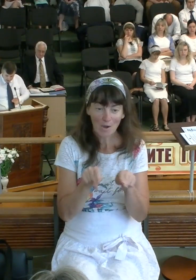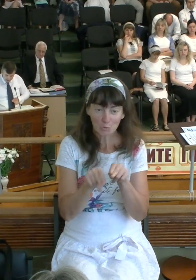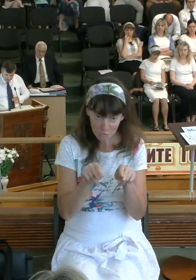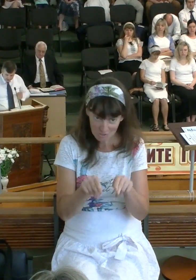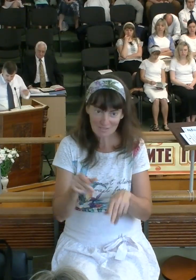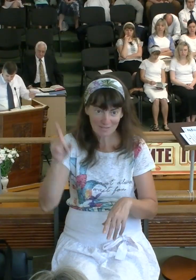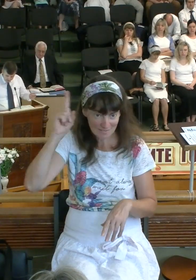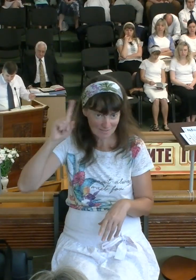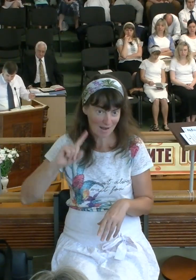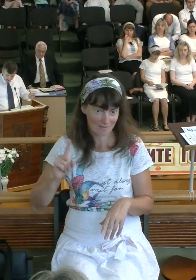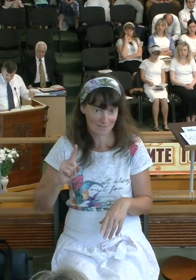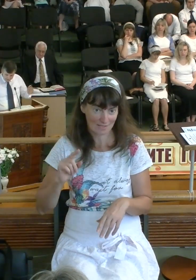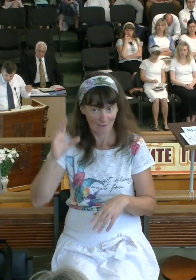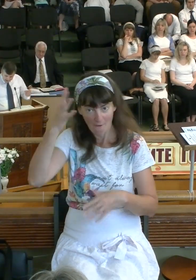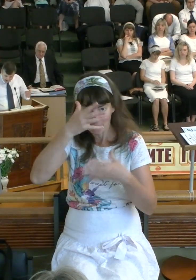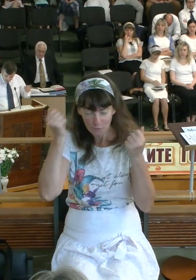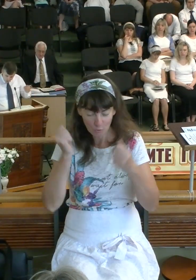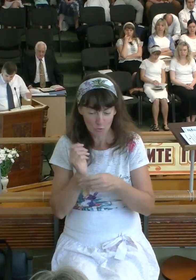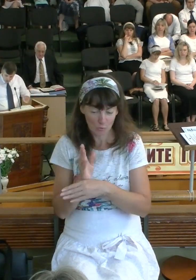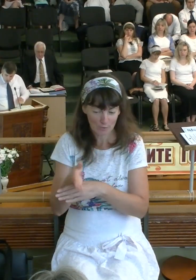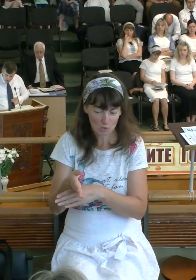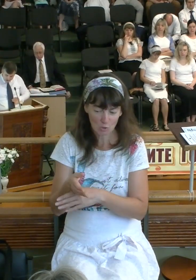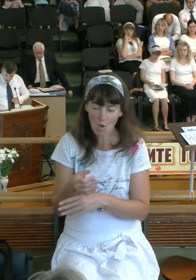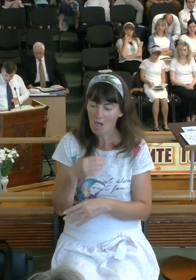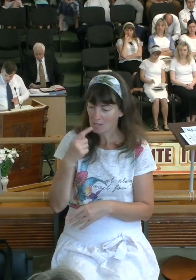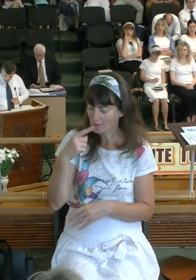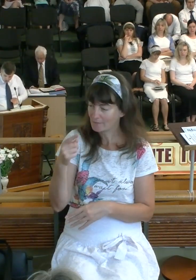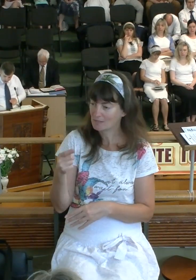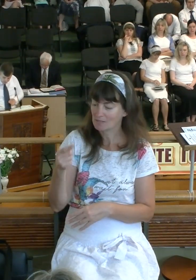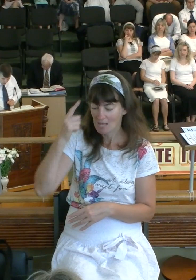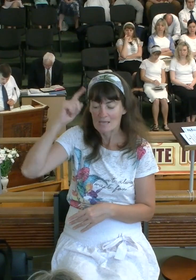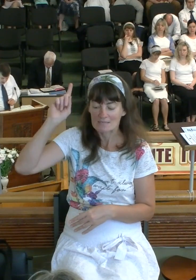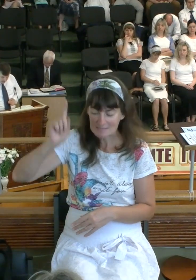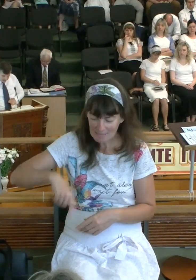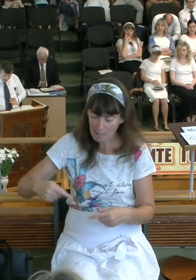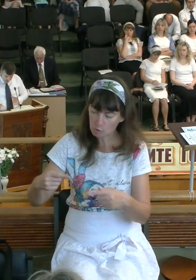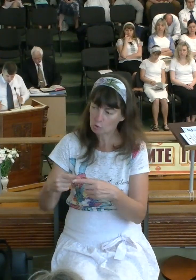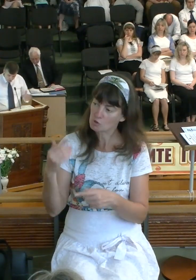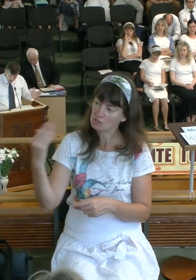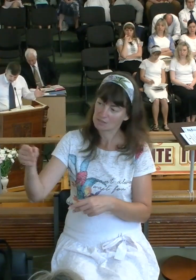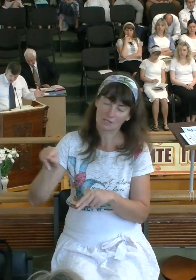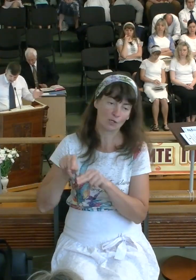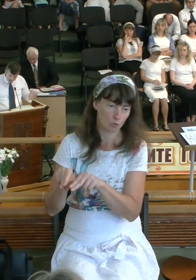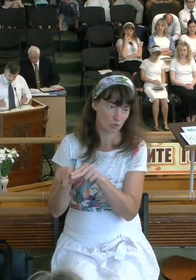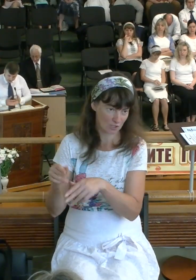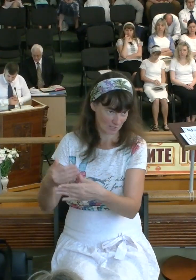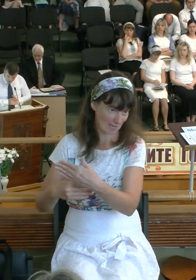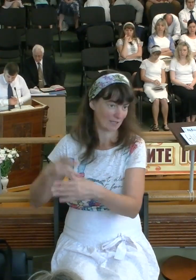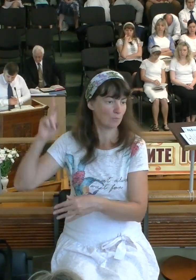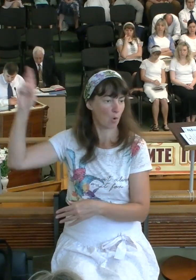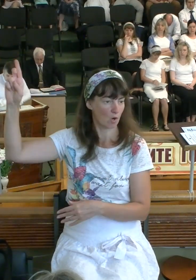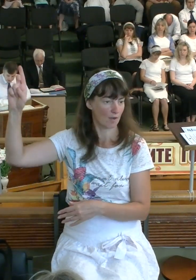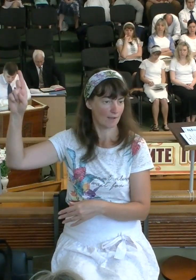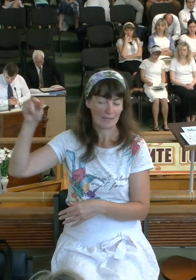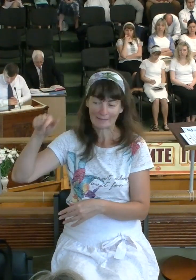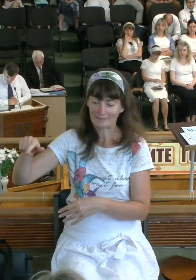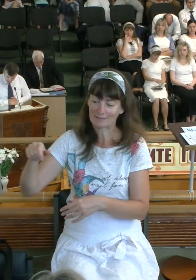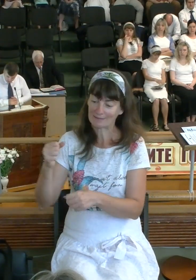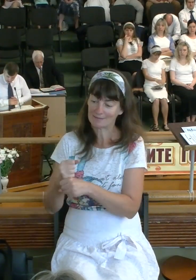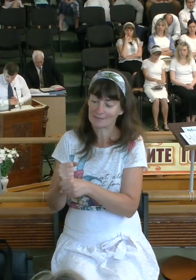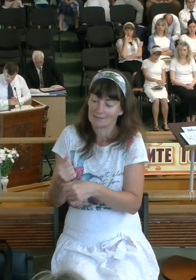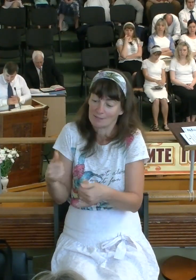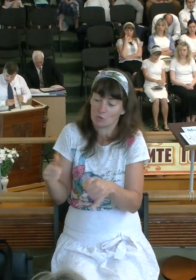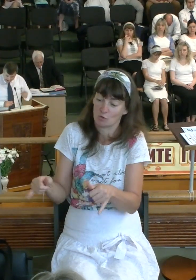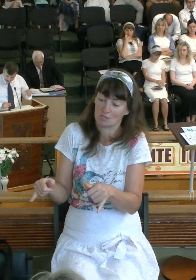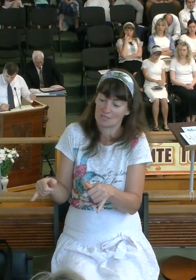ему: «Рави, мы знаем, что ты учитель, пришедший от Бога, ибо таких чудес, какие ты творишь, никто не